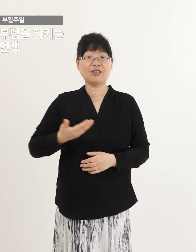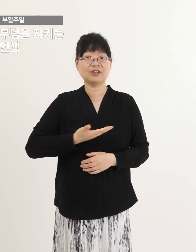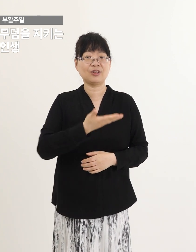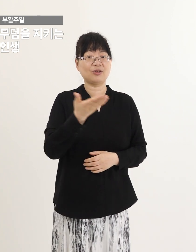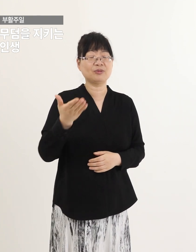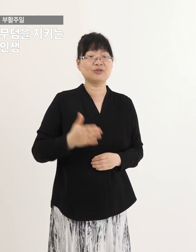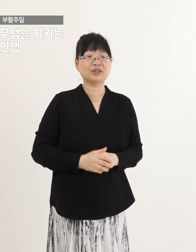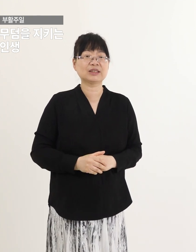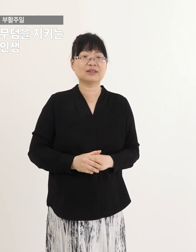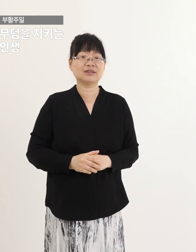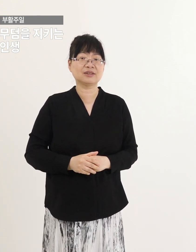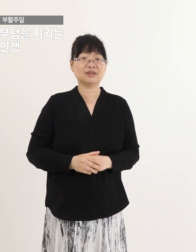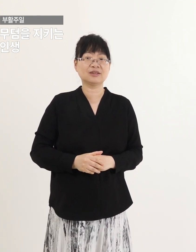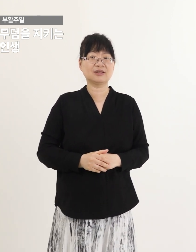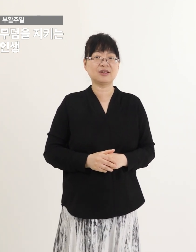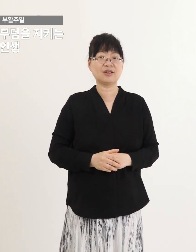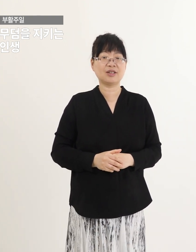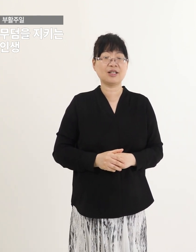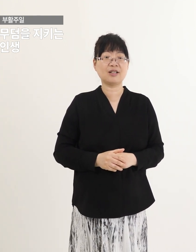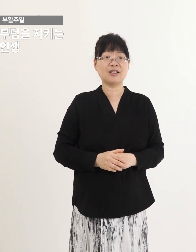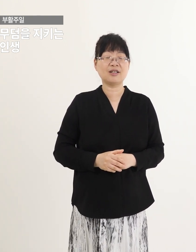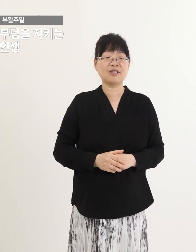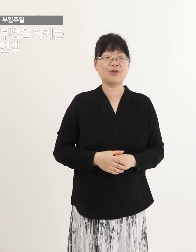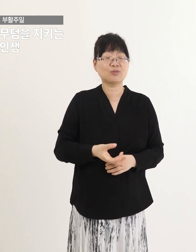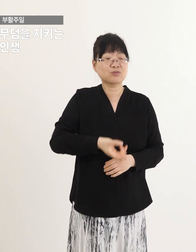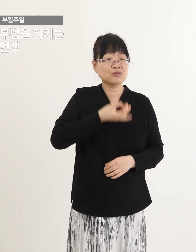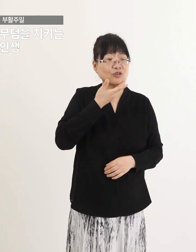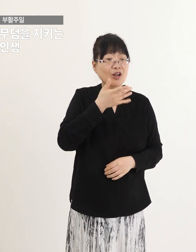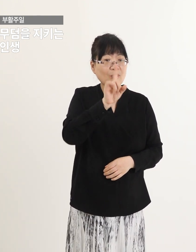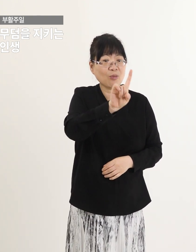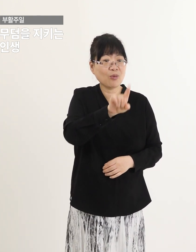여러분들은 참 불행한 분들인 것이